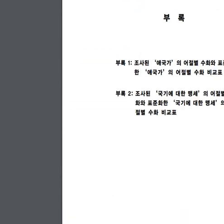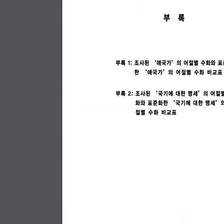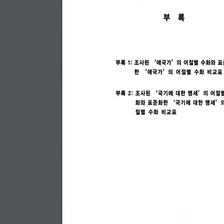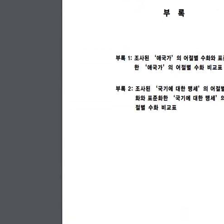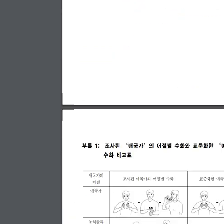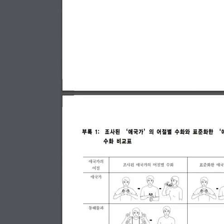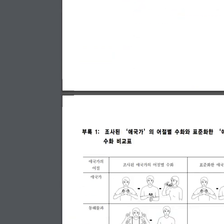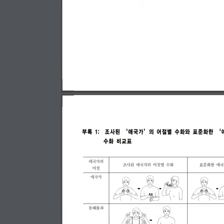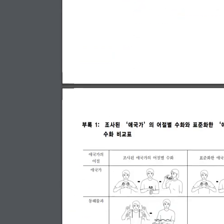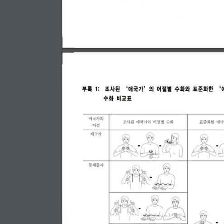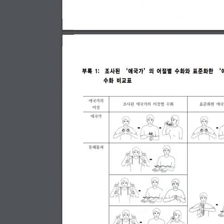뭐야?